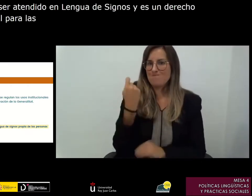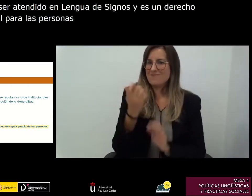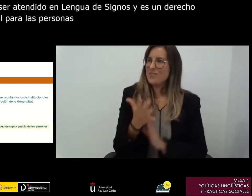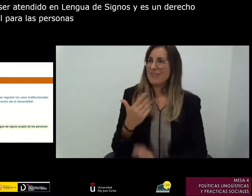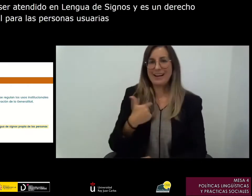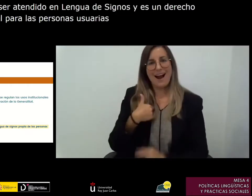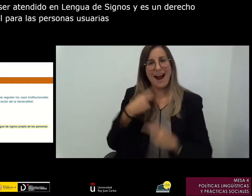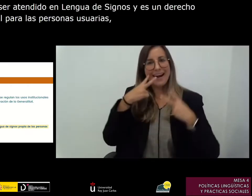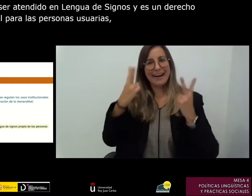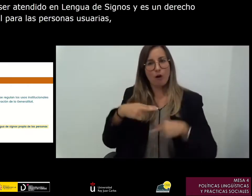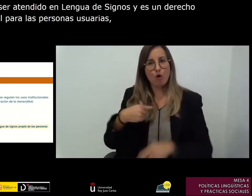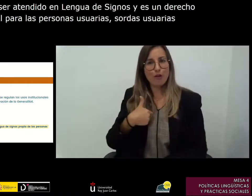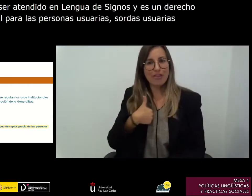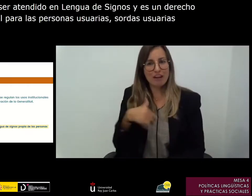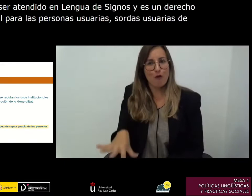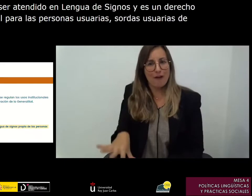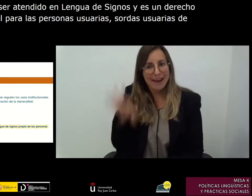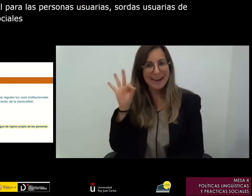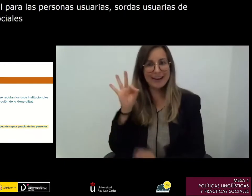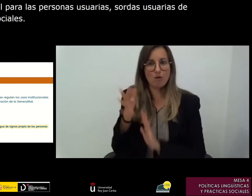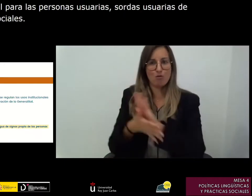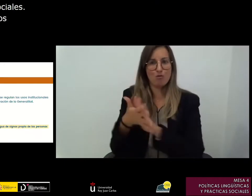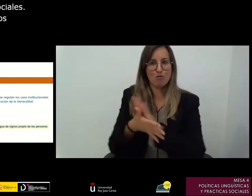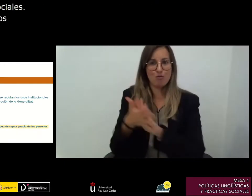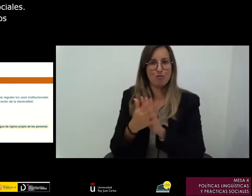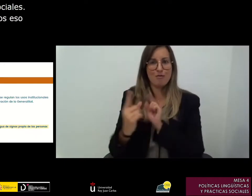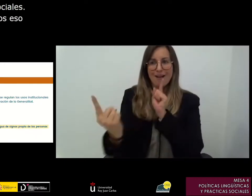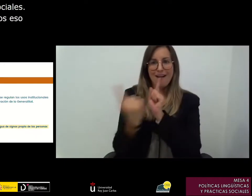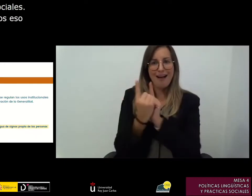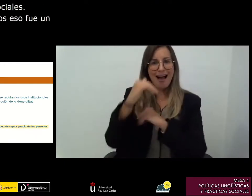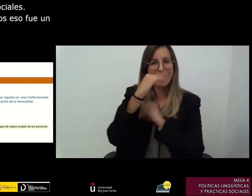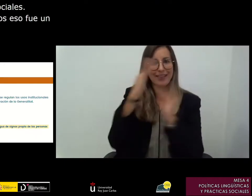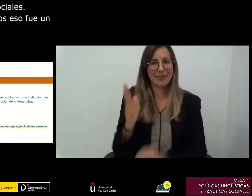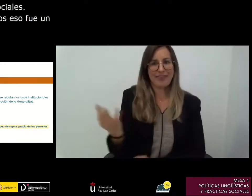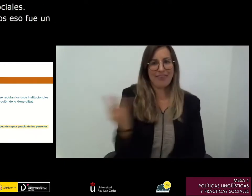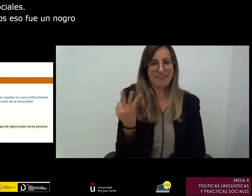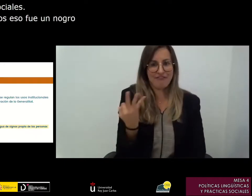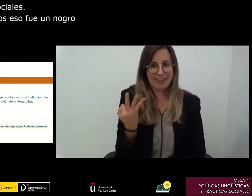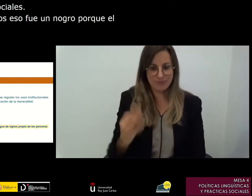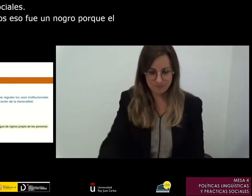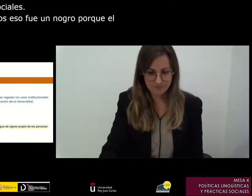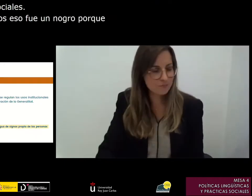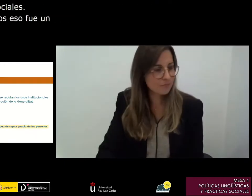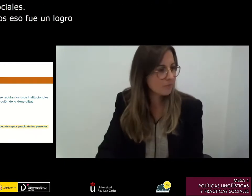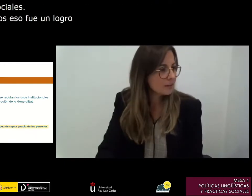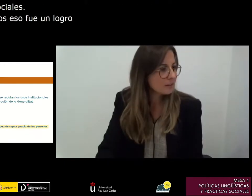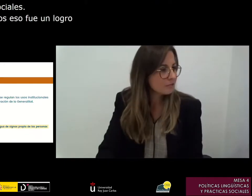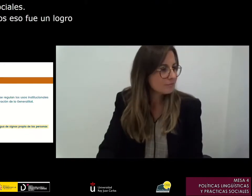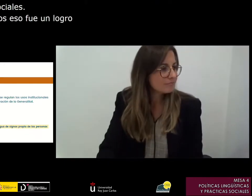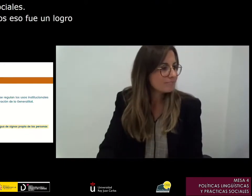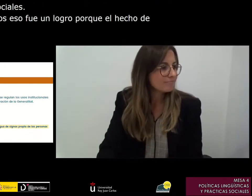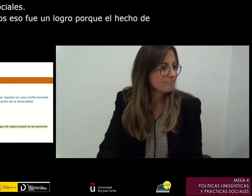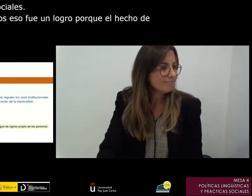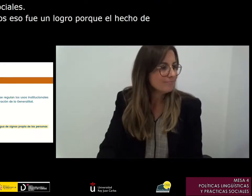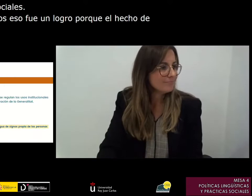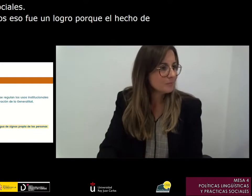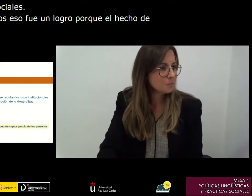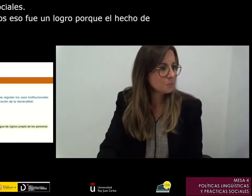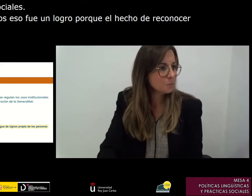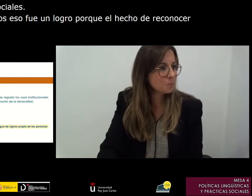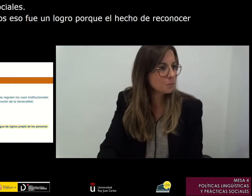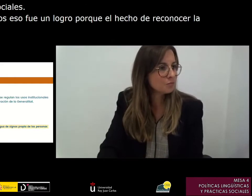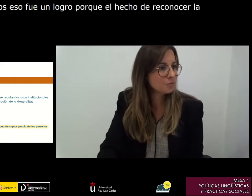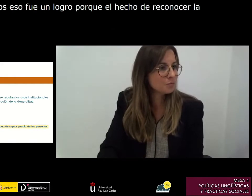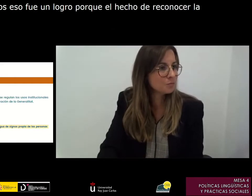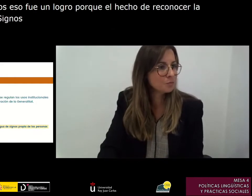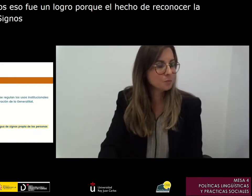servicios sociales. Para nosotros eso fue un logro porque el hecho de reconocer la lengua de signos es importante, pero el reconocer mi derecho a